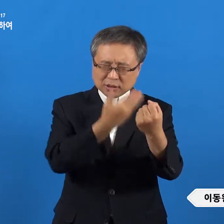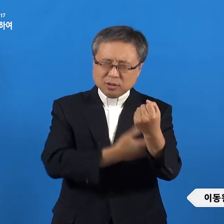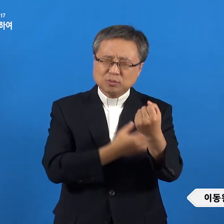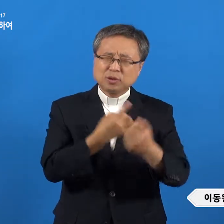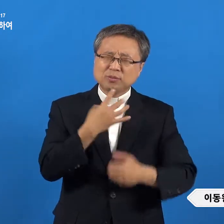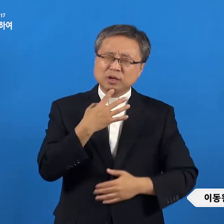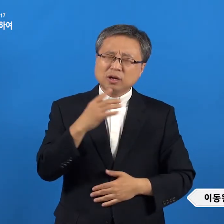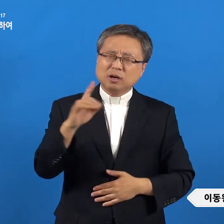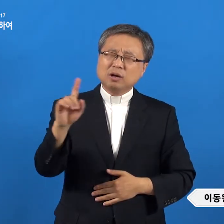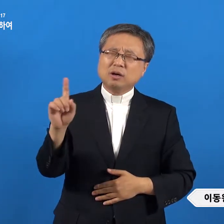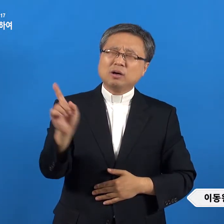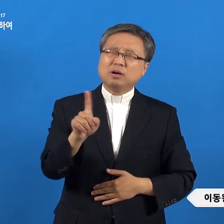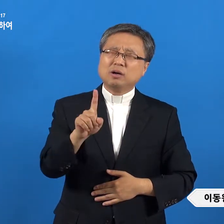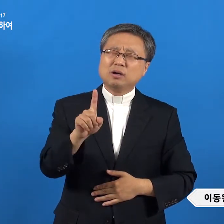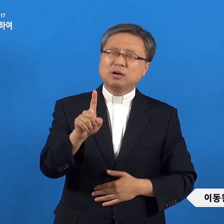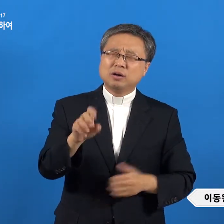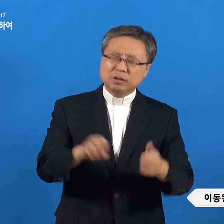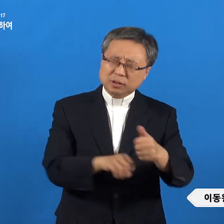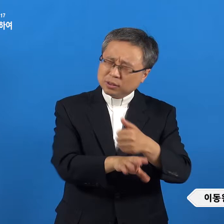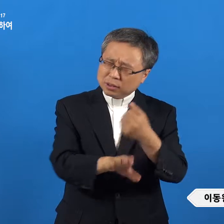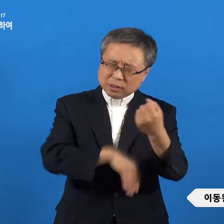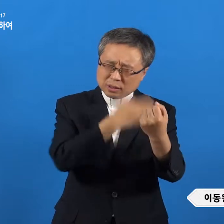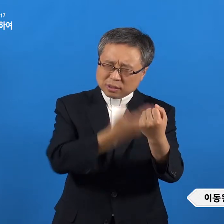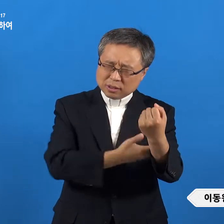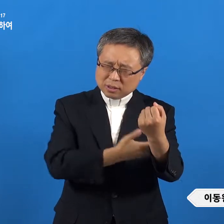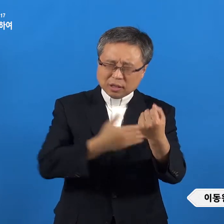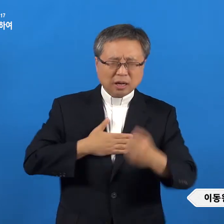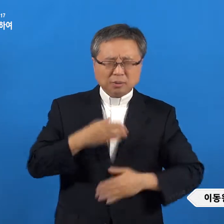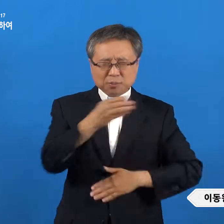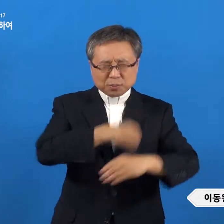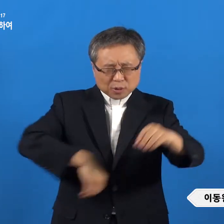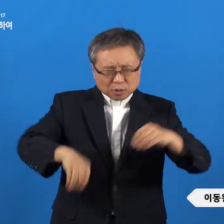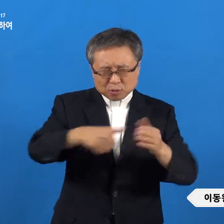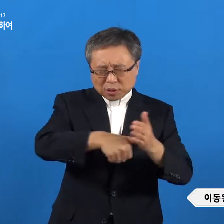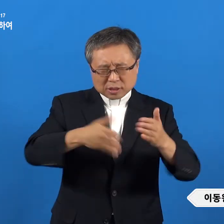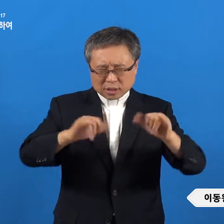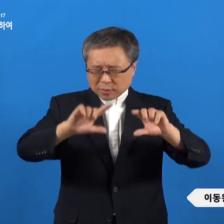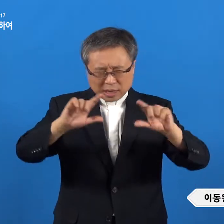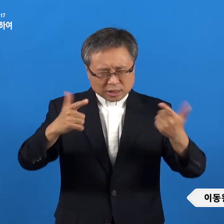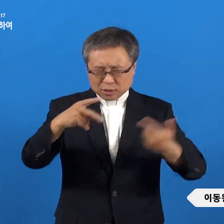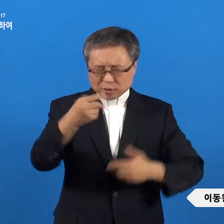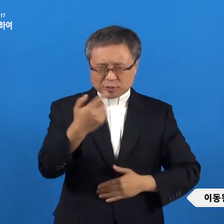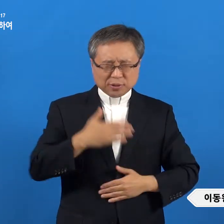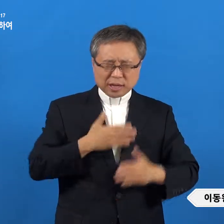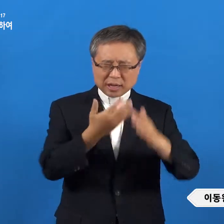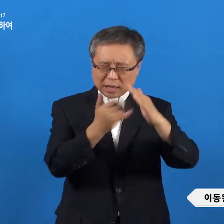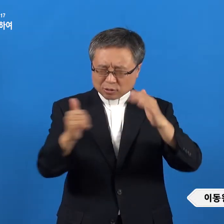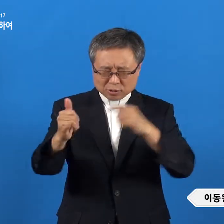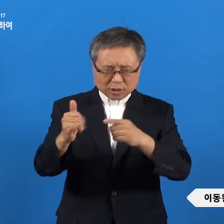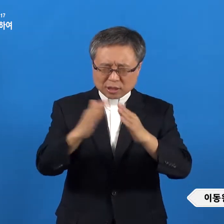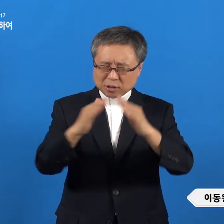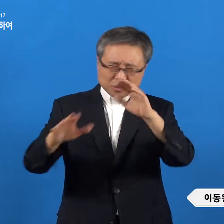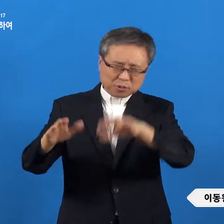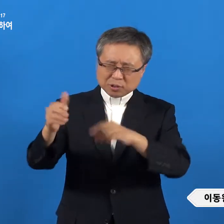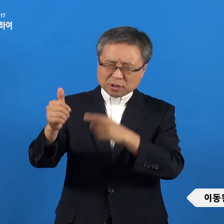어떤 영향을 남기겠습니까? 비록 내가 유명한 사람이 아니라도 내 주변에, 내 가족들에게, 이웃들에게 어떻게